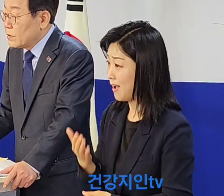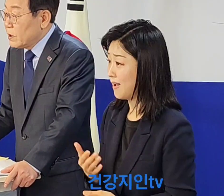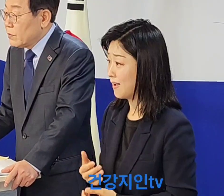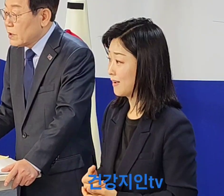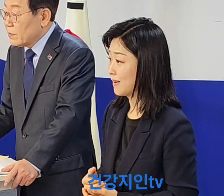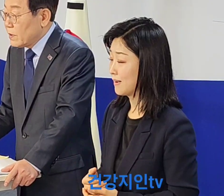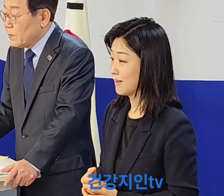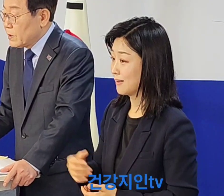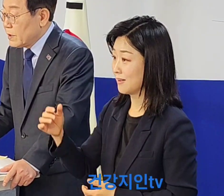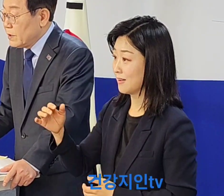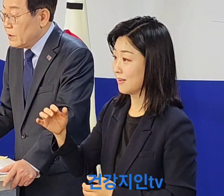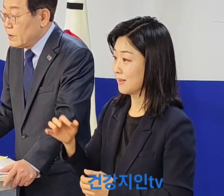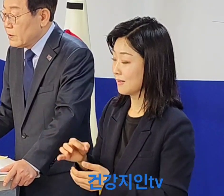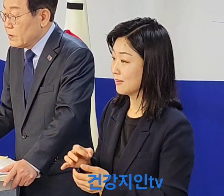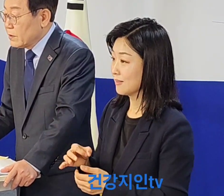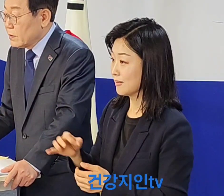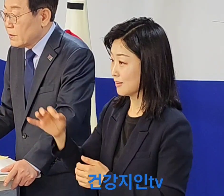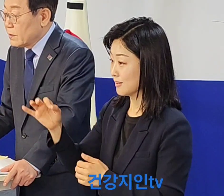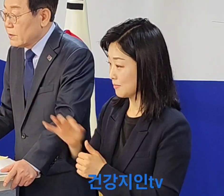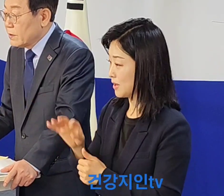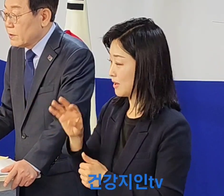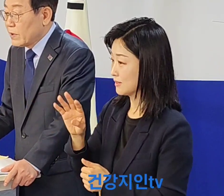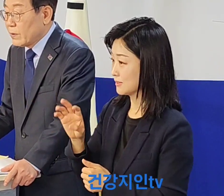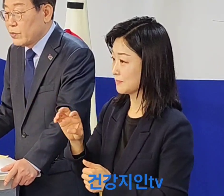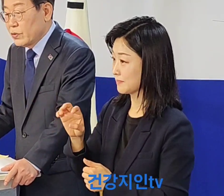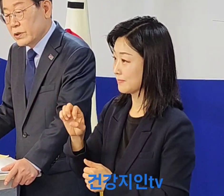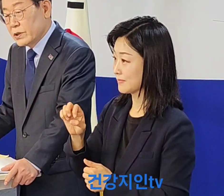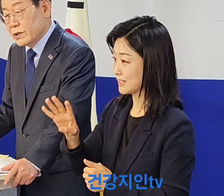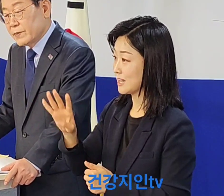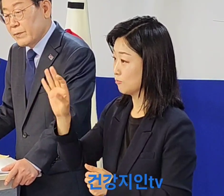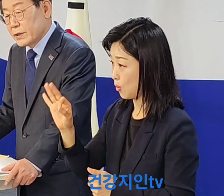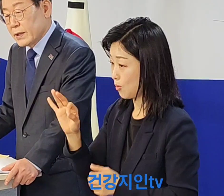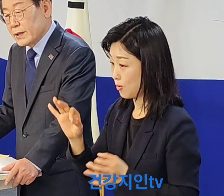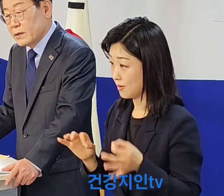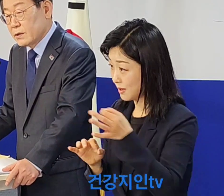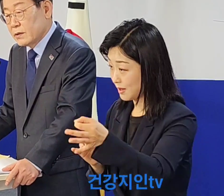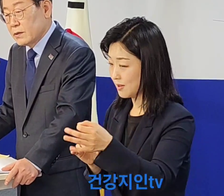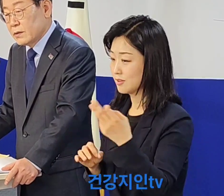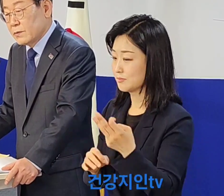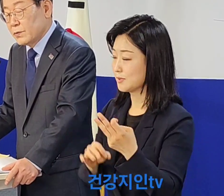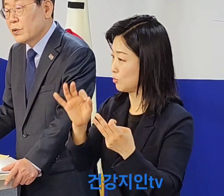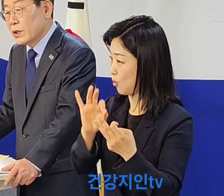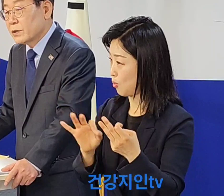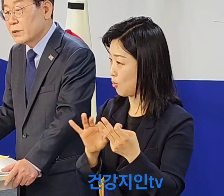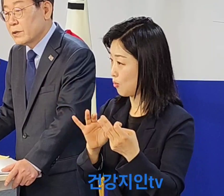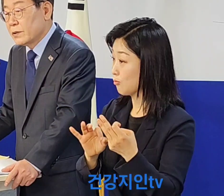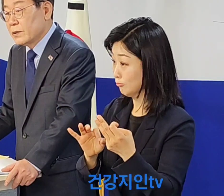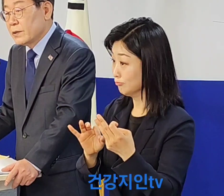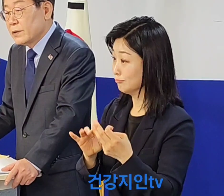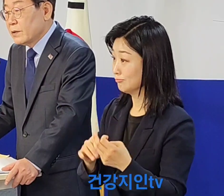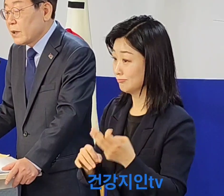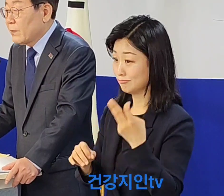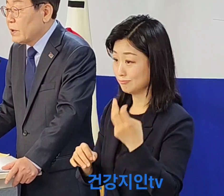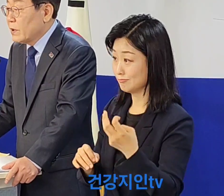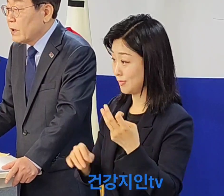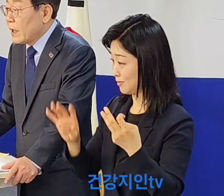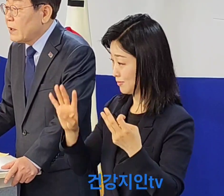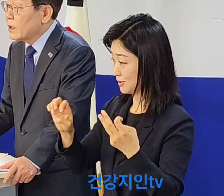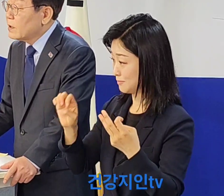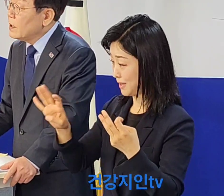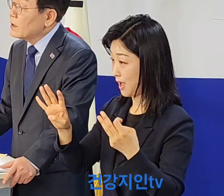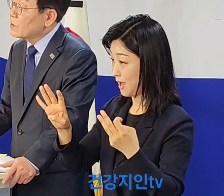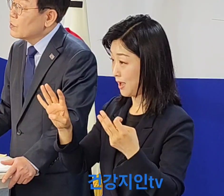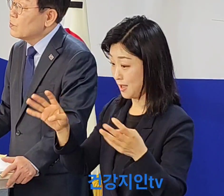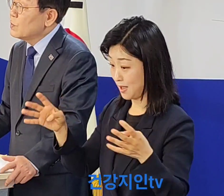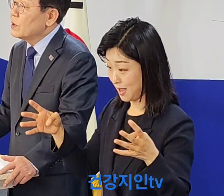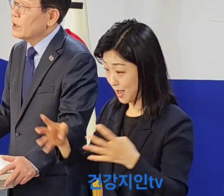소득 대체율 44%, 연금 납부율 13%. 이렇게 해서 합의를